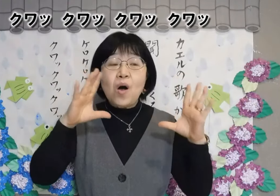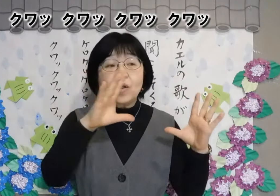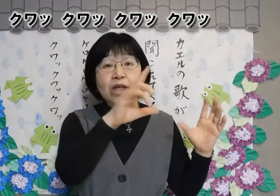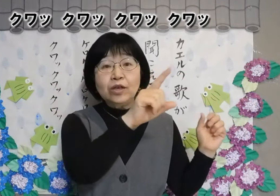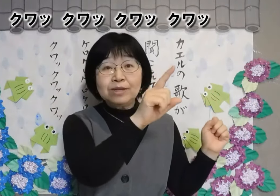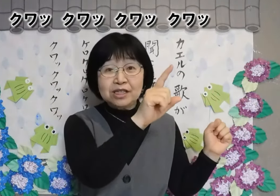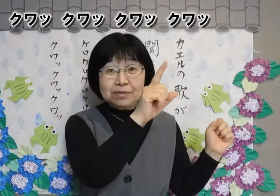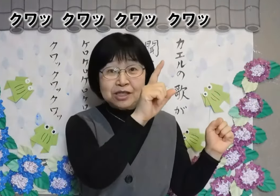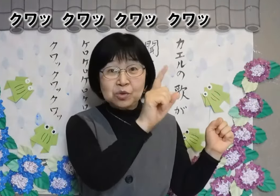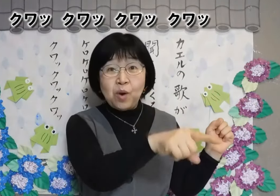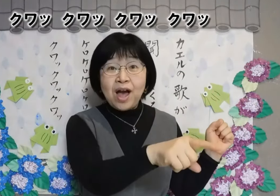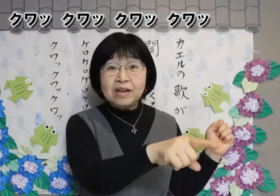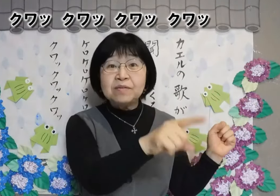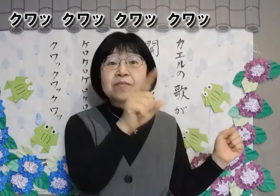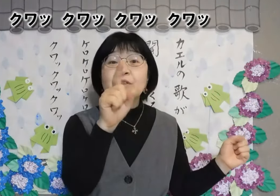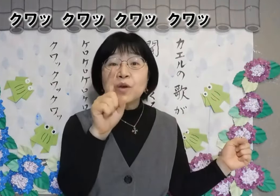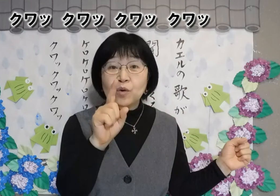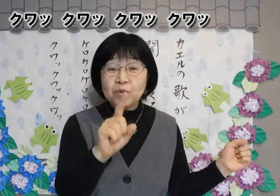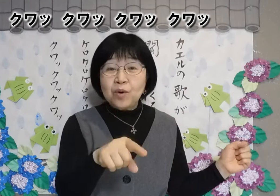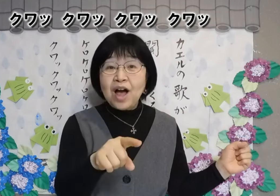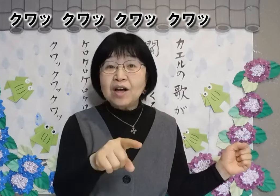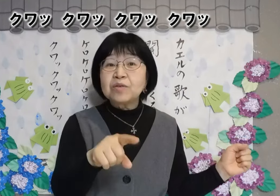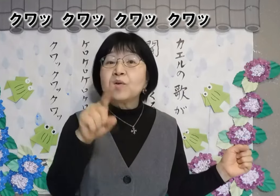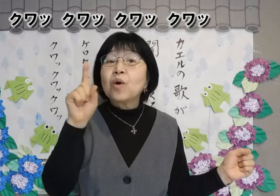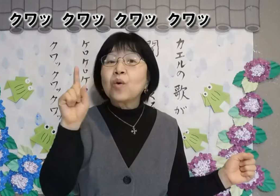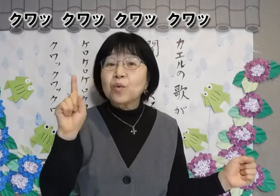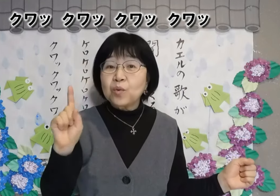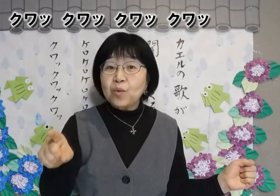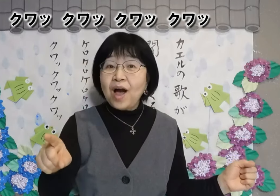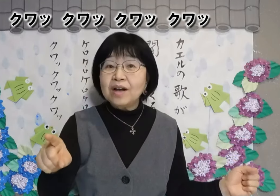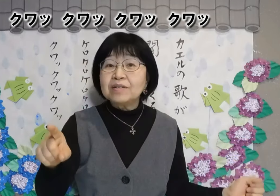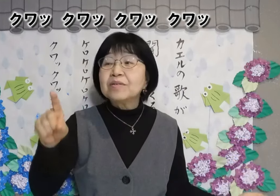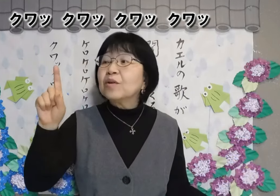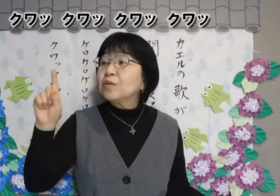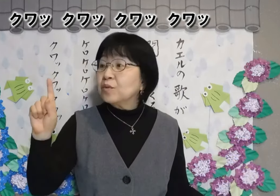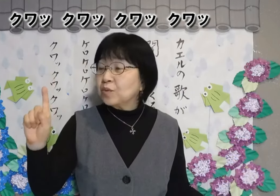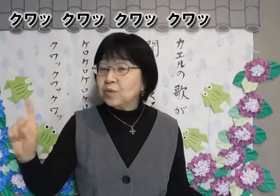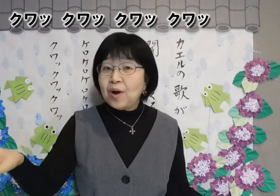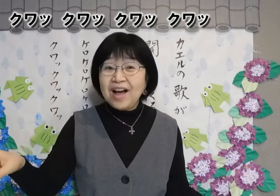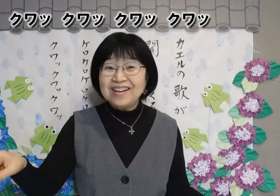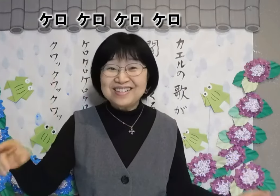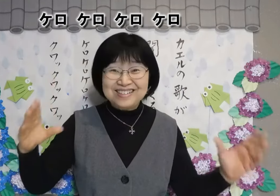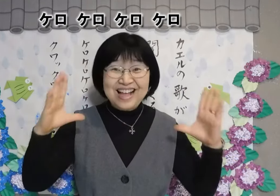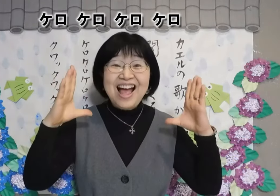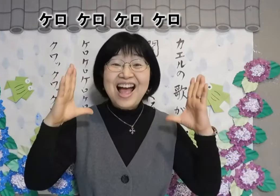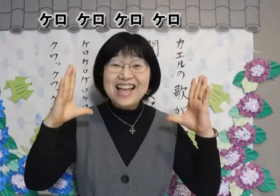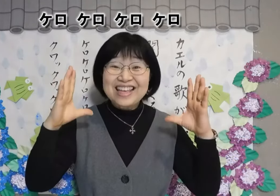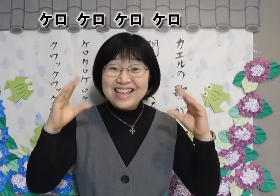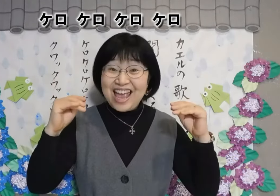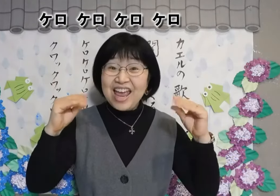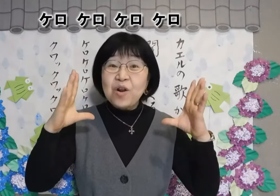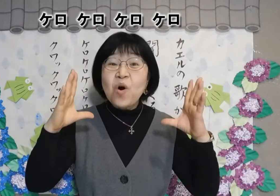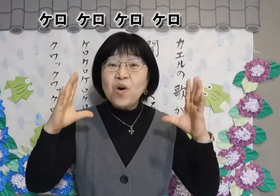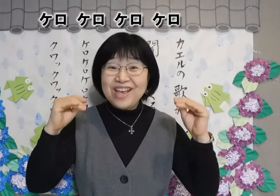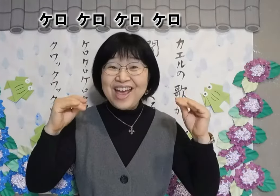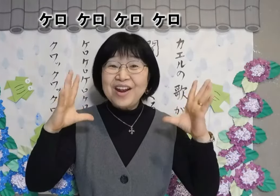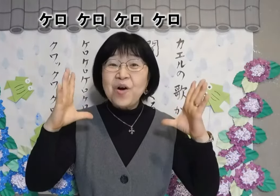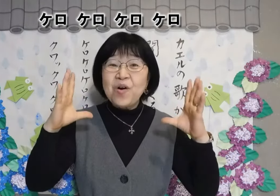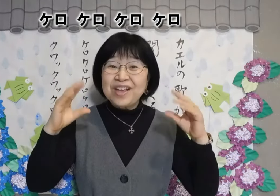で、指さします。クワ、クワ、クワ、クワ。ケロケロケ